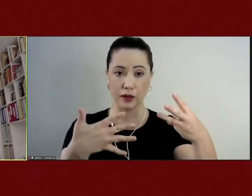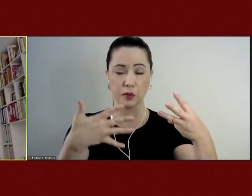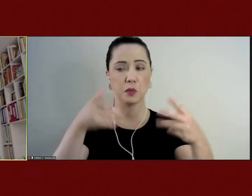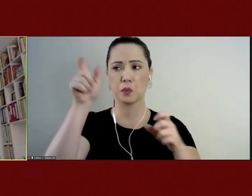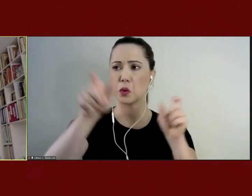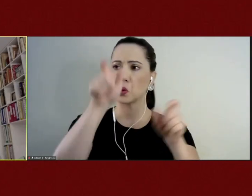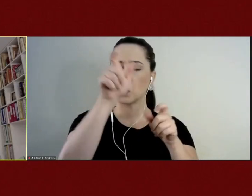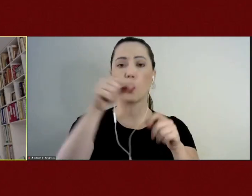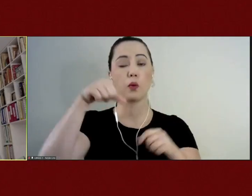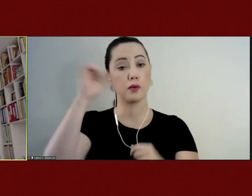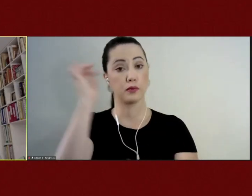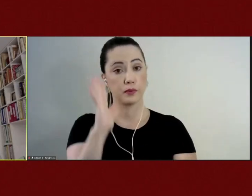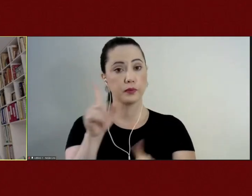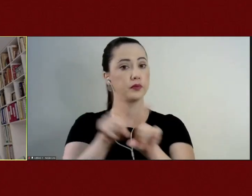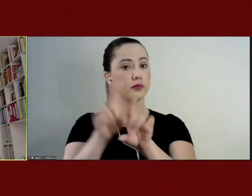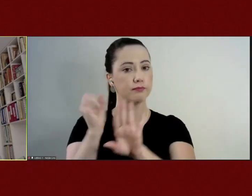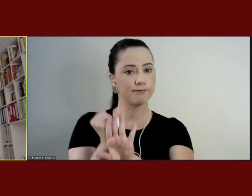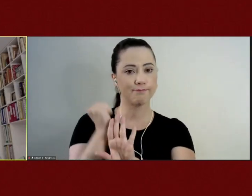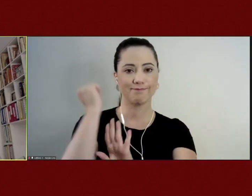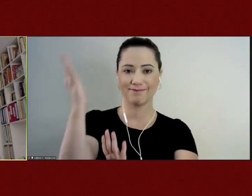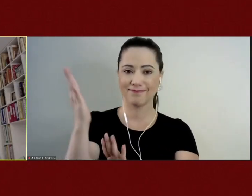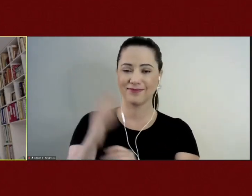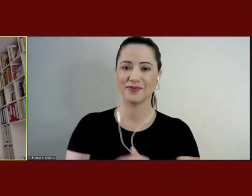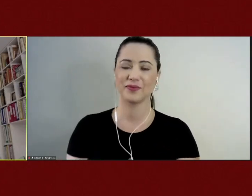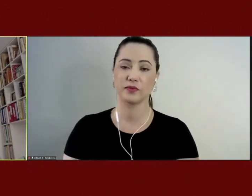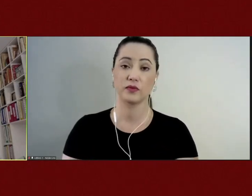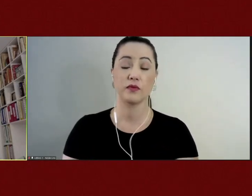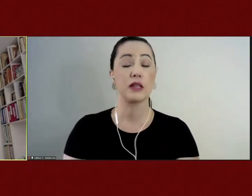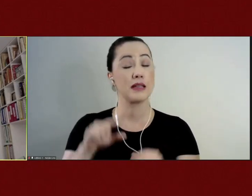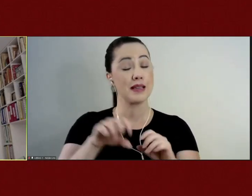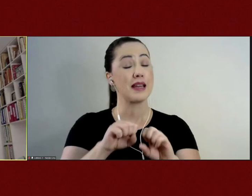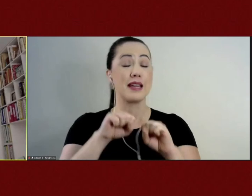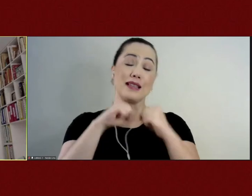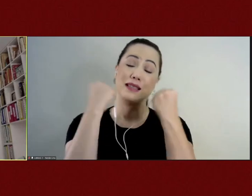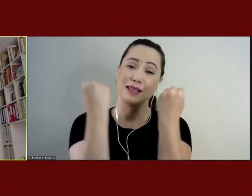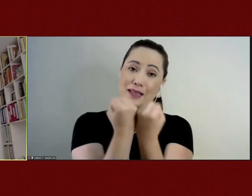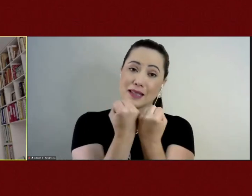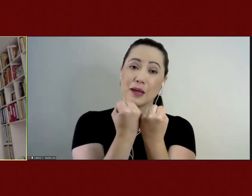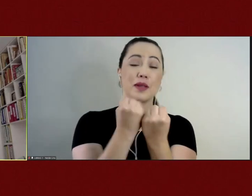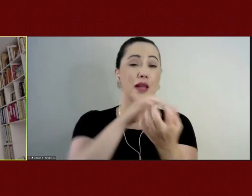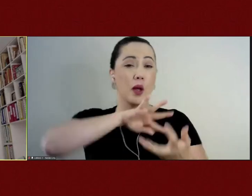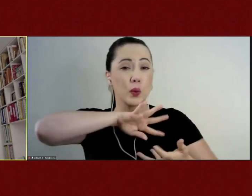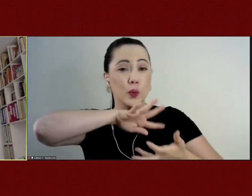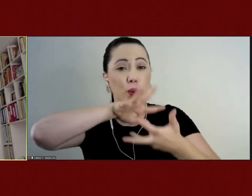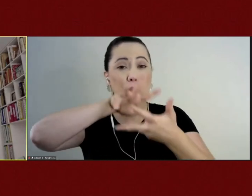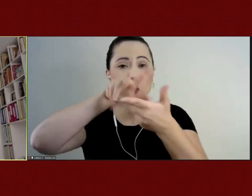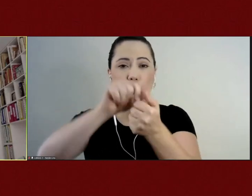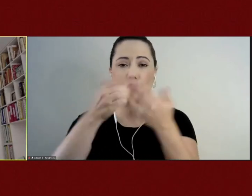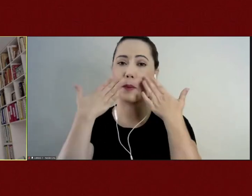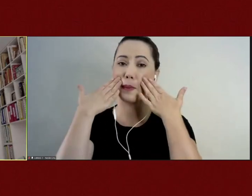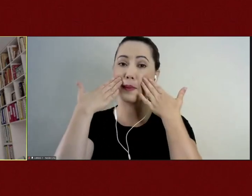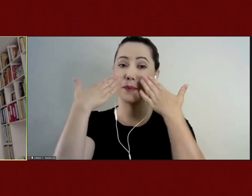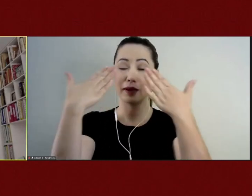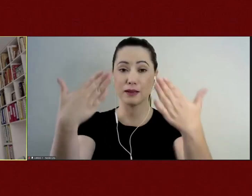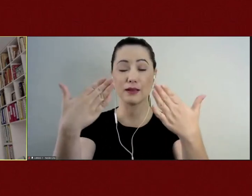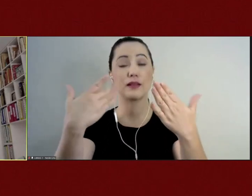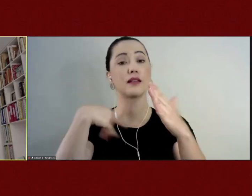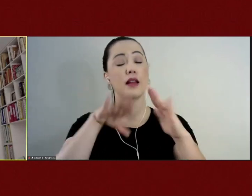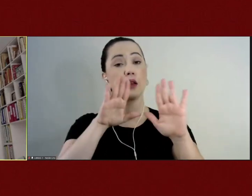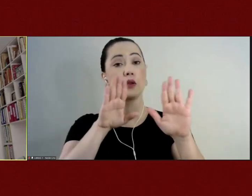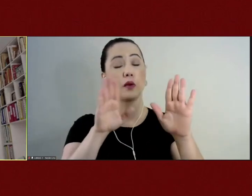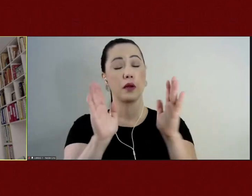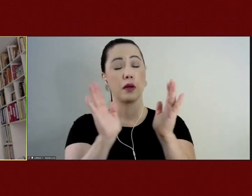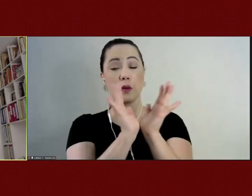estrangeiros. Esse seminário internacional está sendo transmitido ao vivo pelos perfis oficiais da